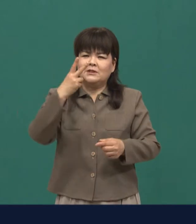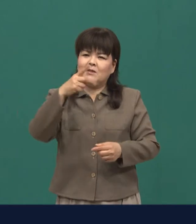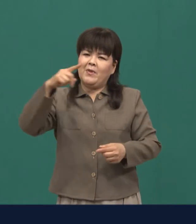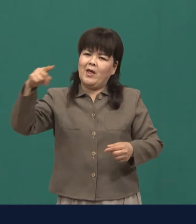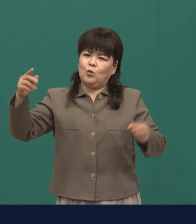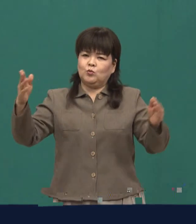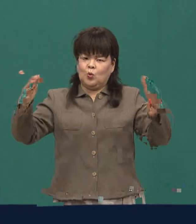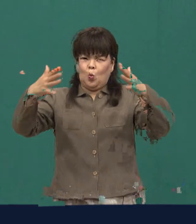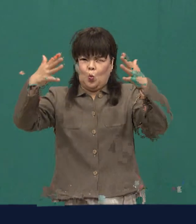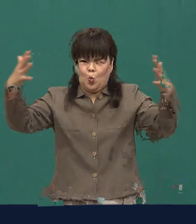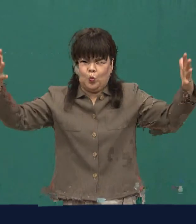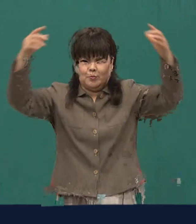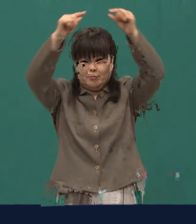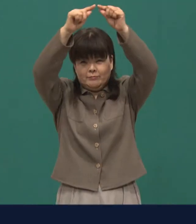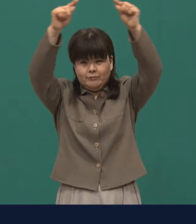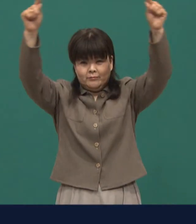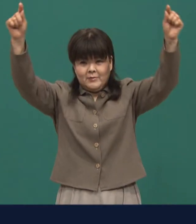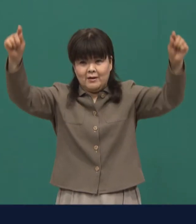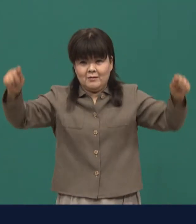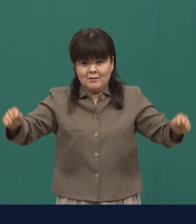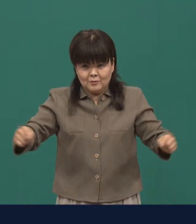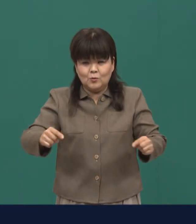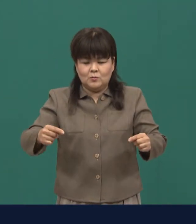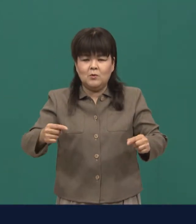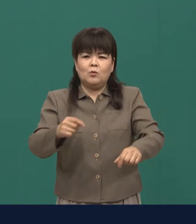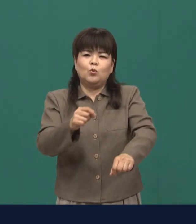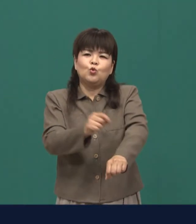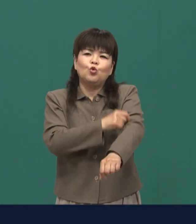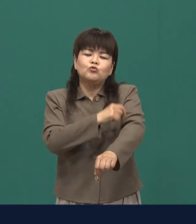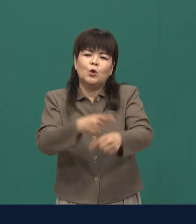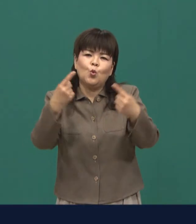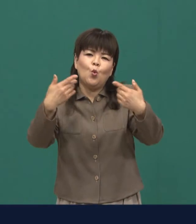別公開されています。